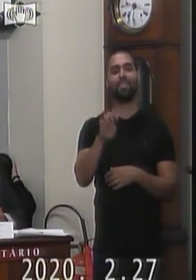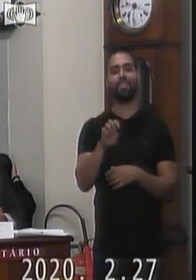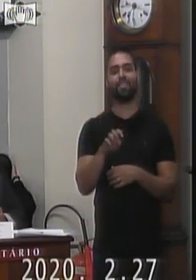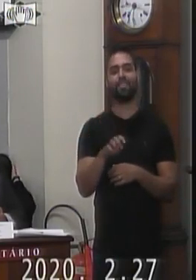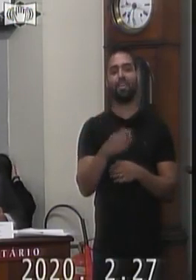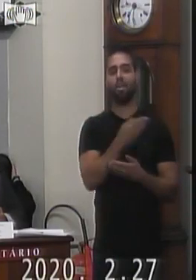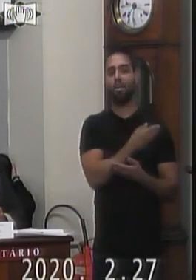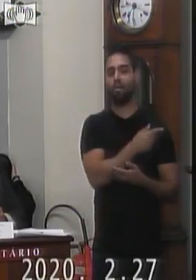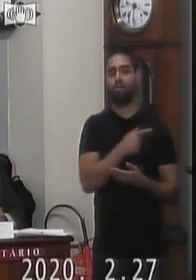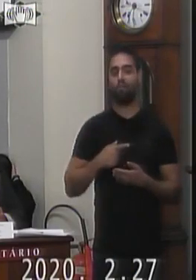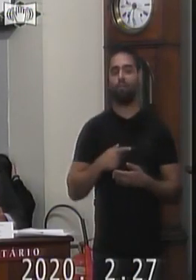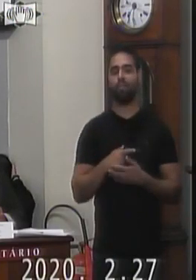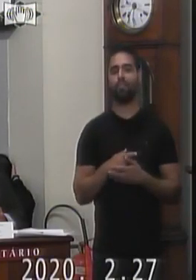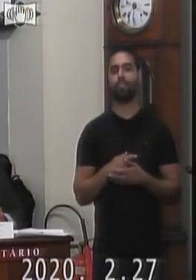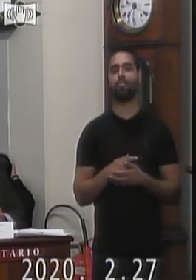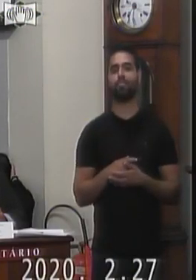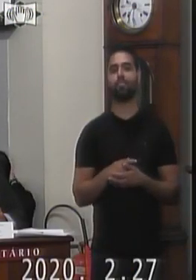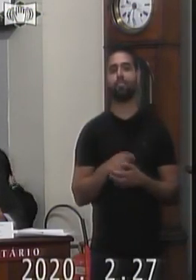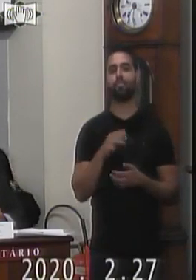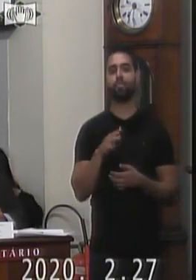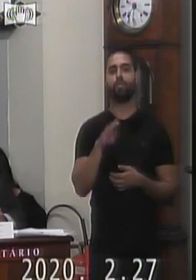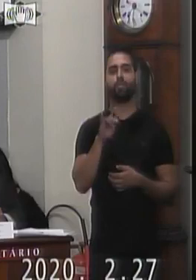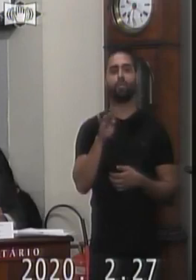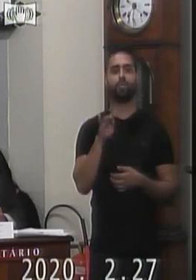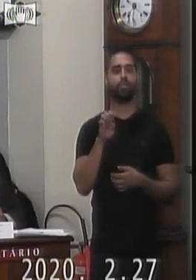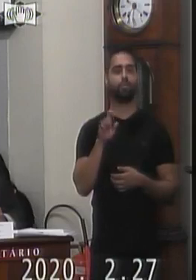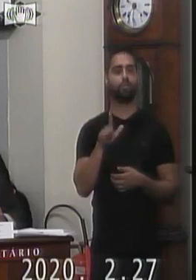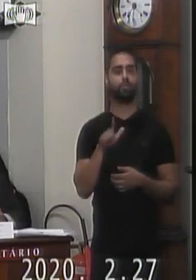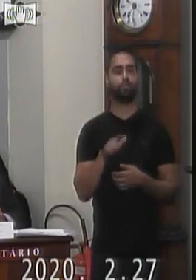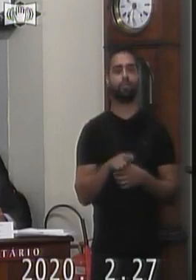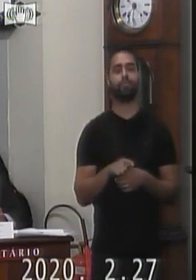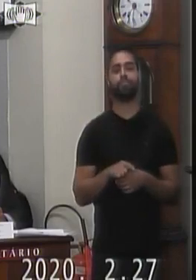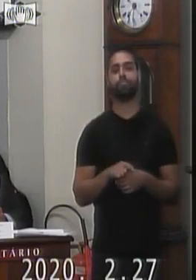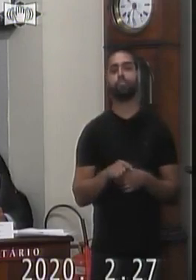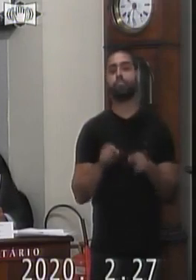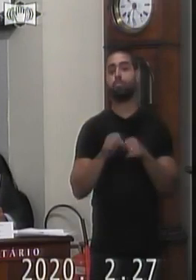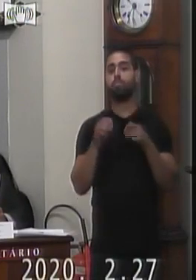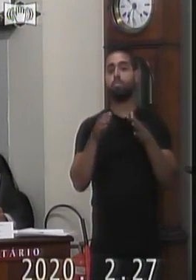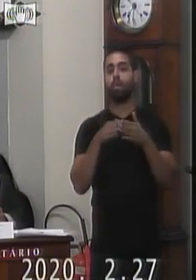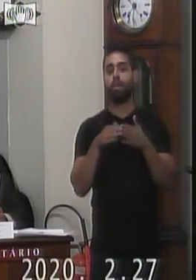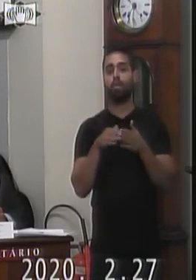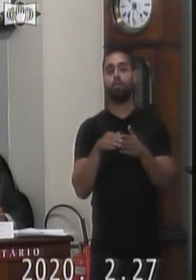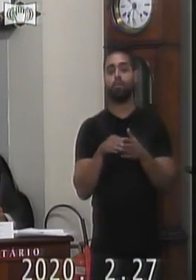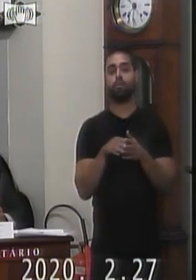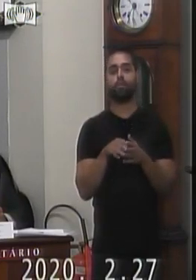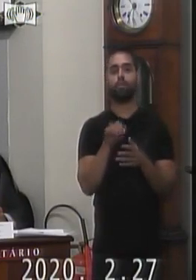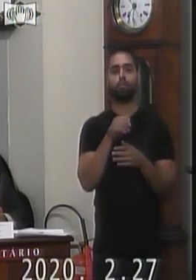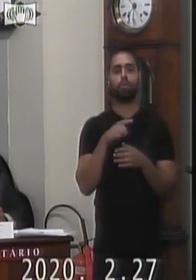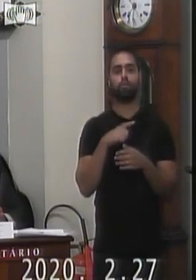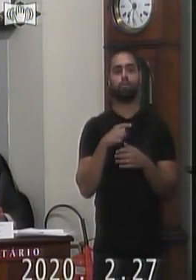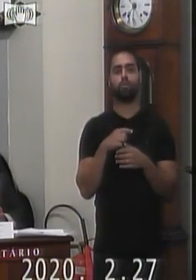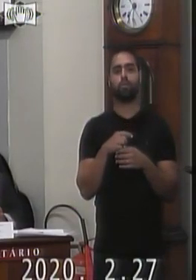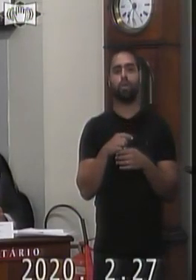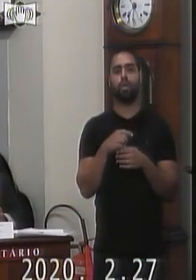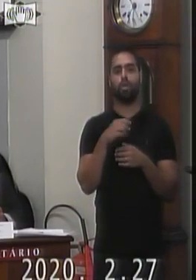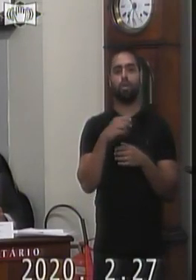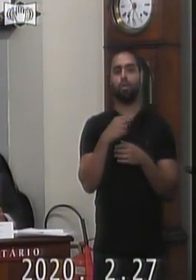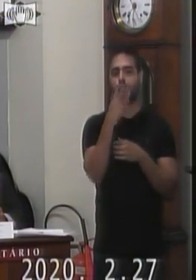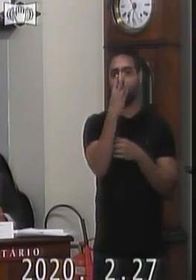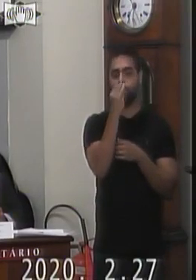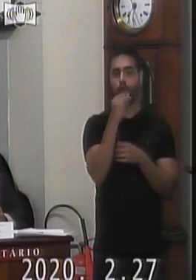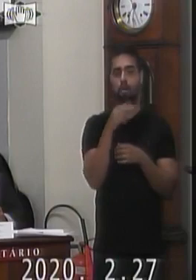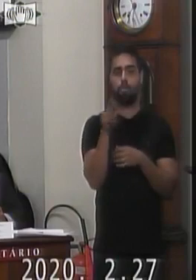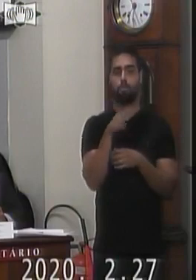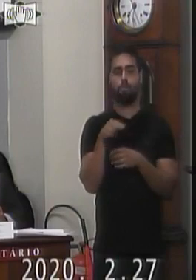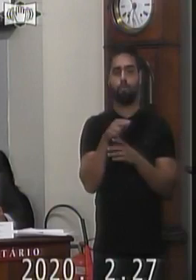o governador Wilson Witzel e para o secretário estadual Edmar Santos, solicitando a viabilização de um veículo tipo van para